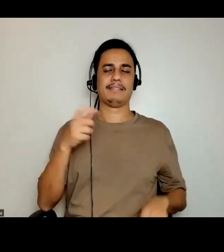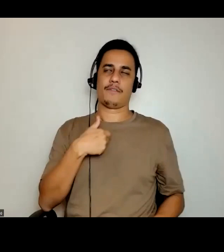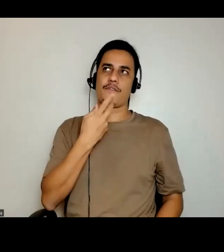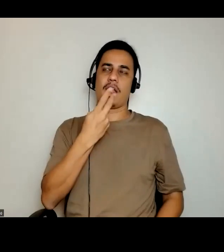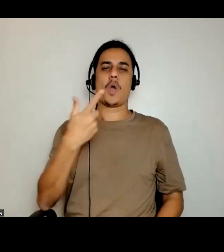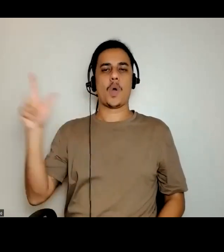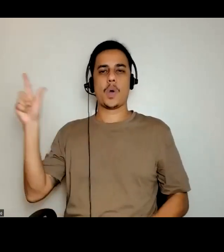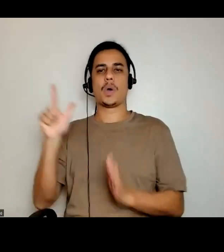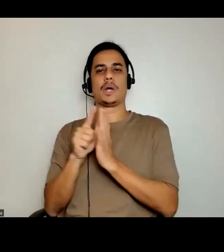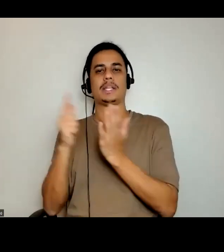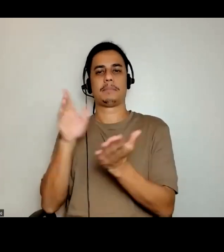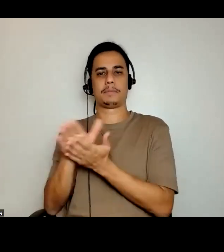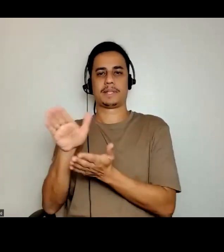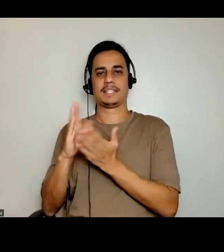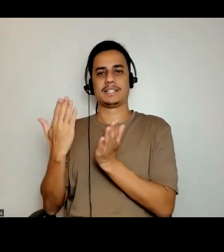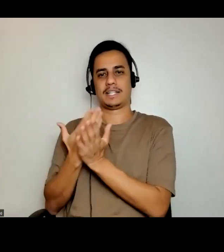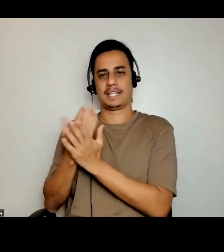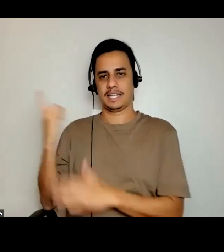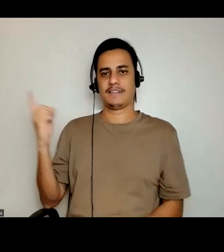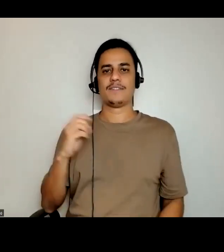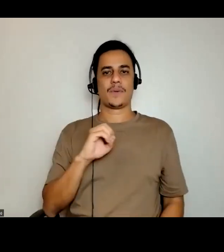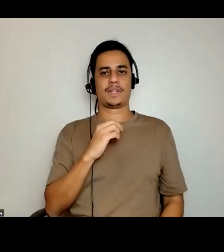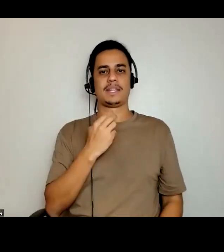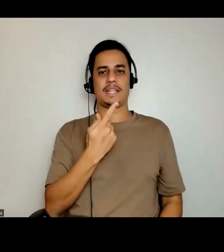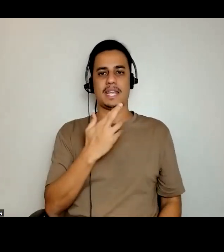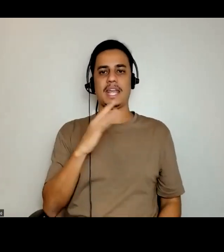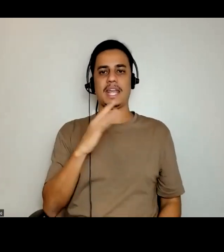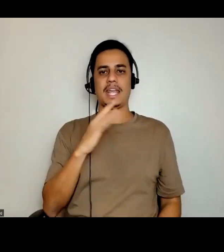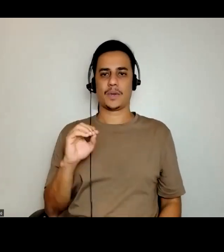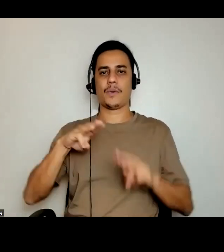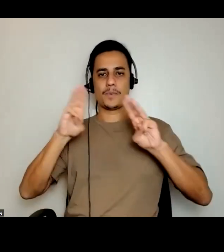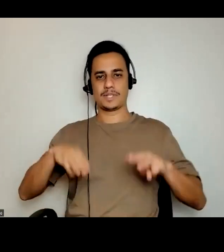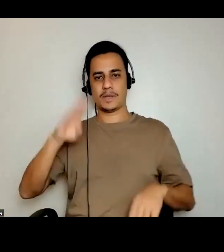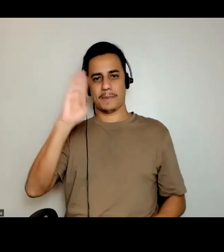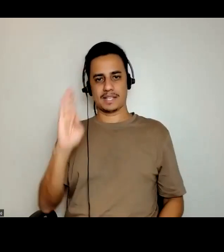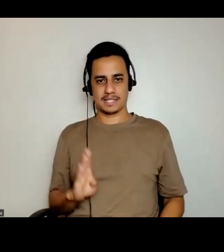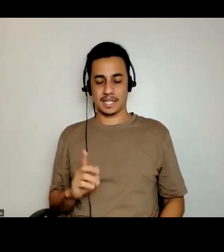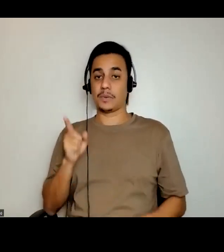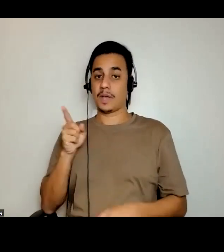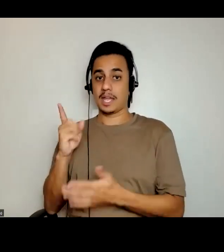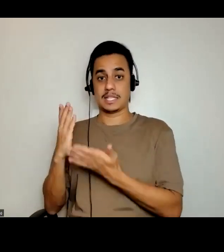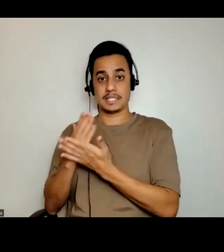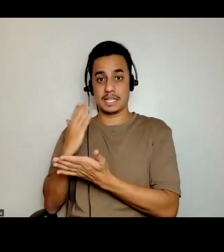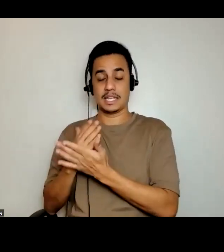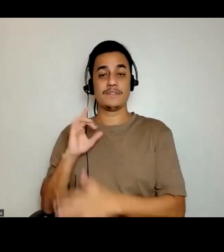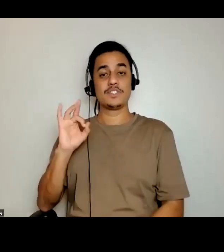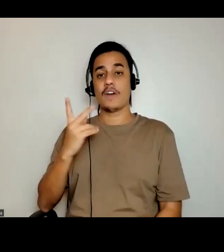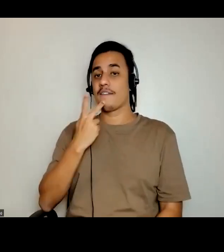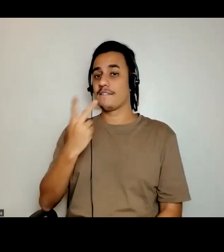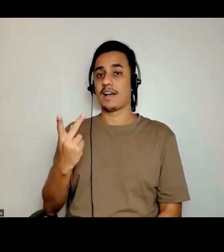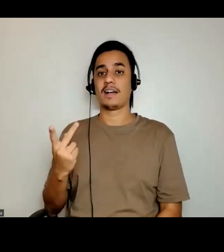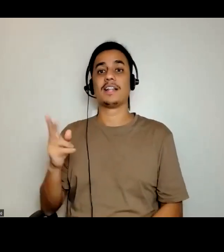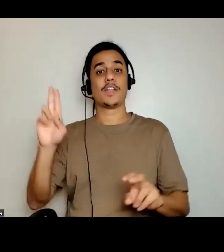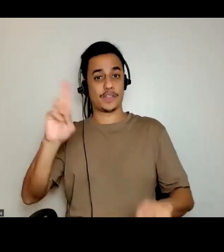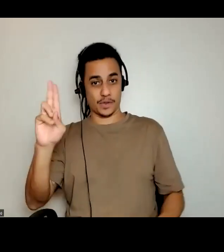publicação, O Negro no Museu Brasileiro, que eu coloquei na apresentação para vocês também, esse livro, ele só fala, o nome do